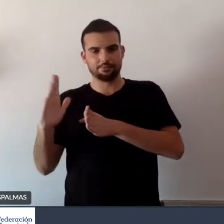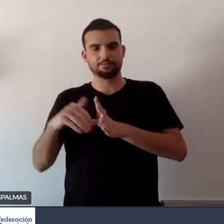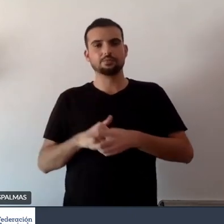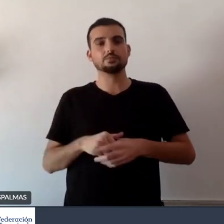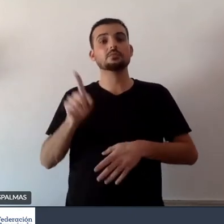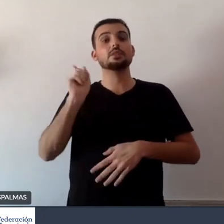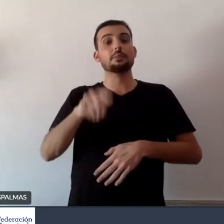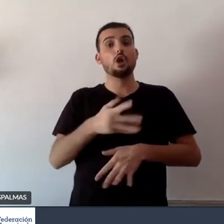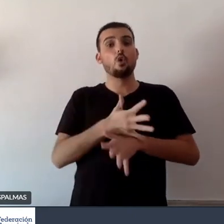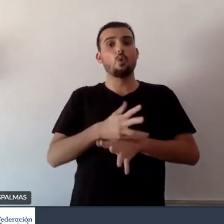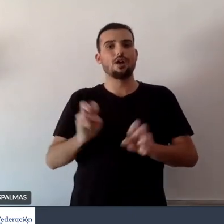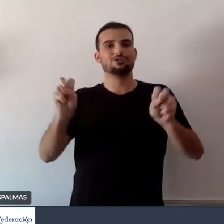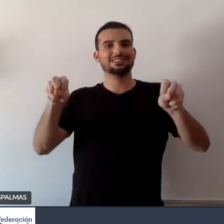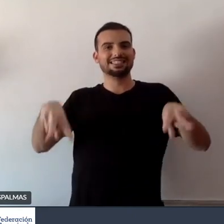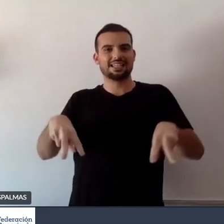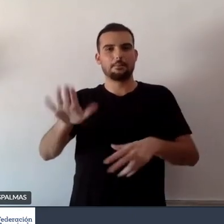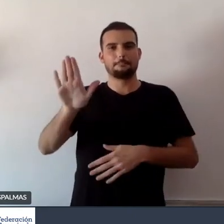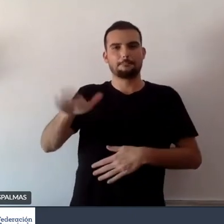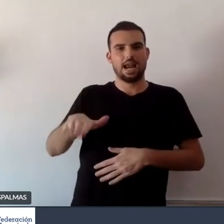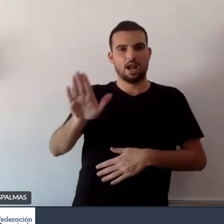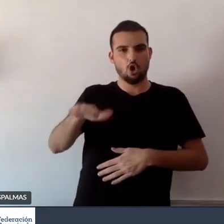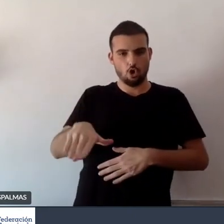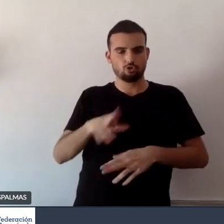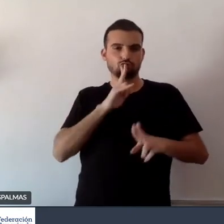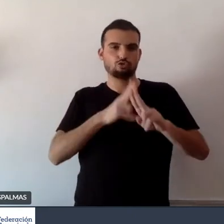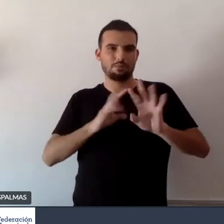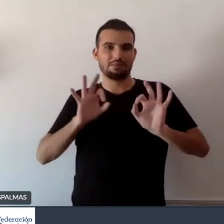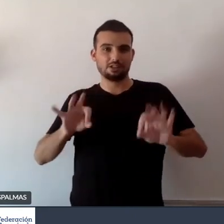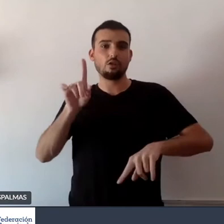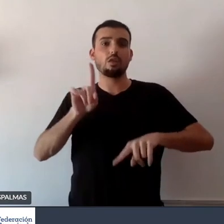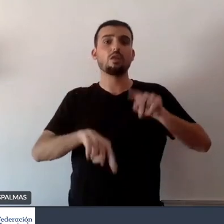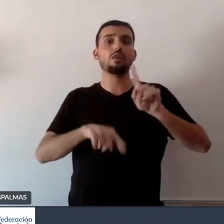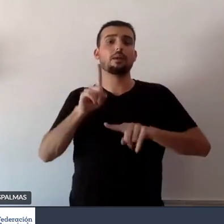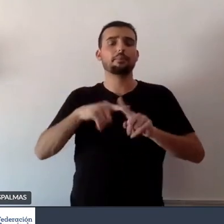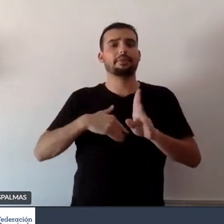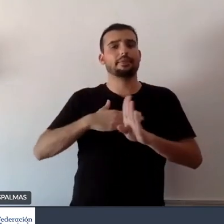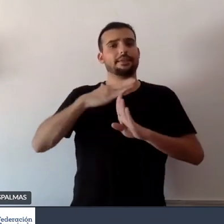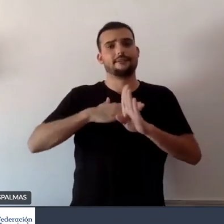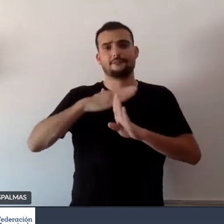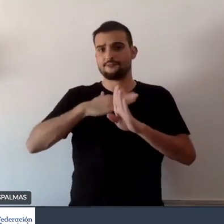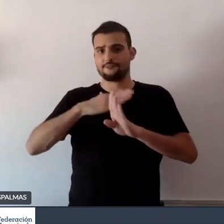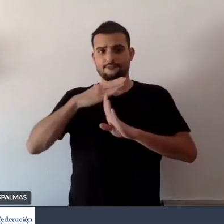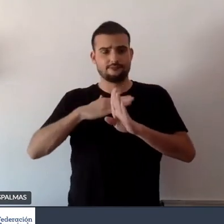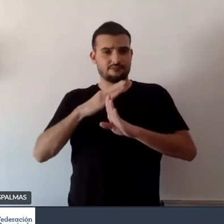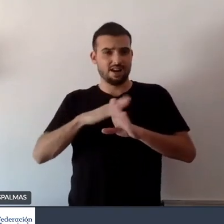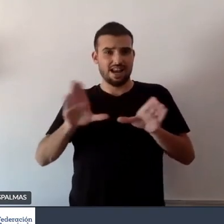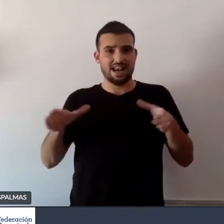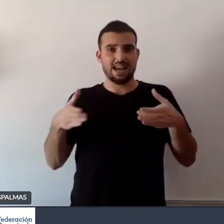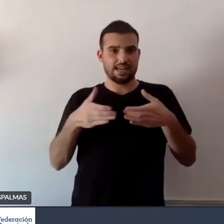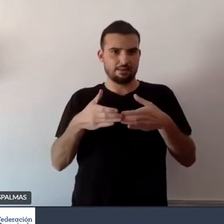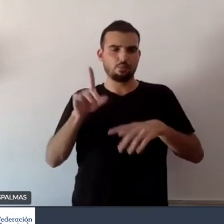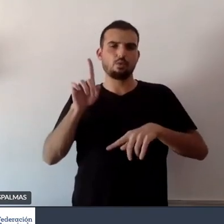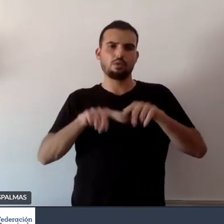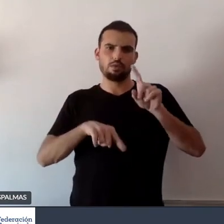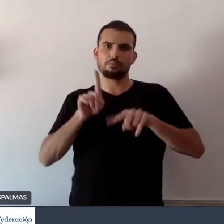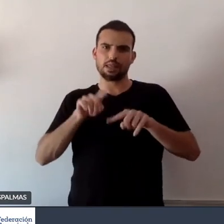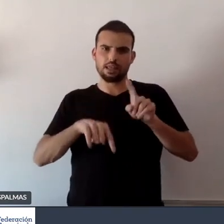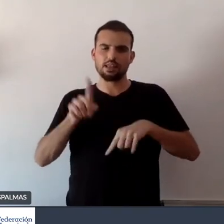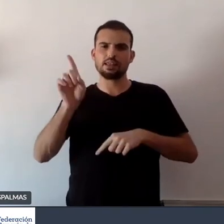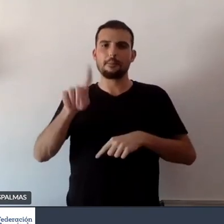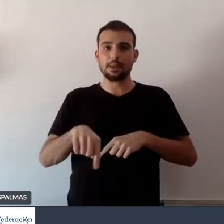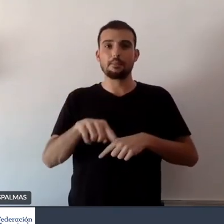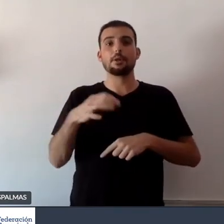balón, dependerá mucho del nivel en el que estemos trabajando y el nivel que tengan nuestros equipos, pero deberemos de